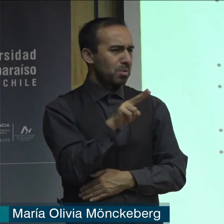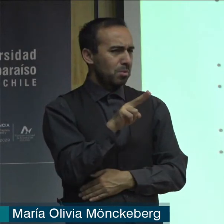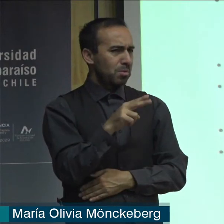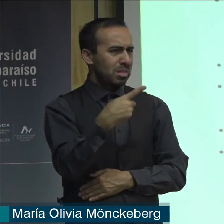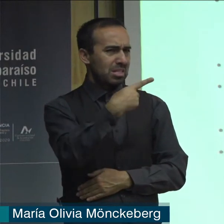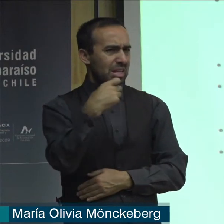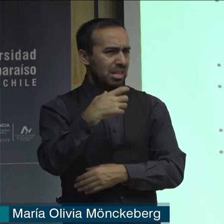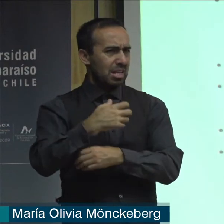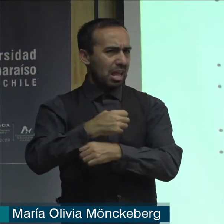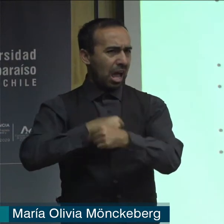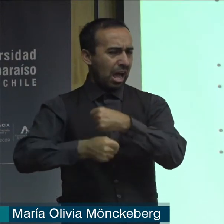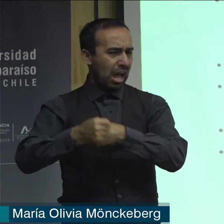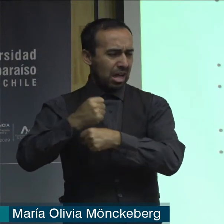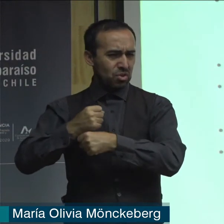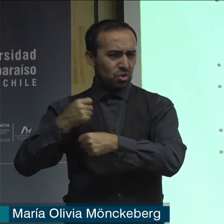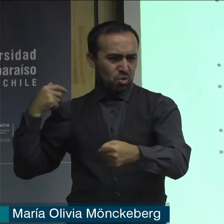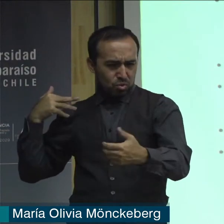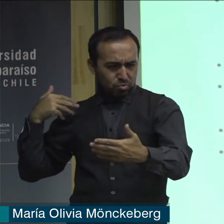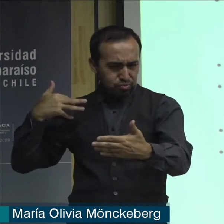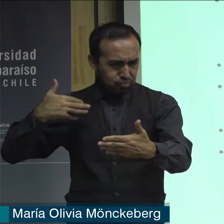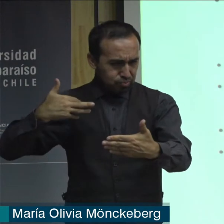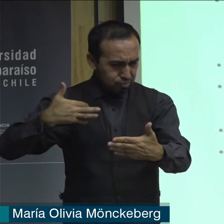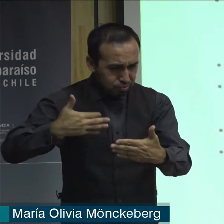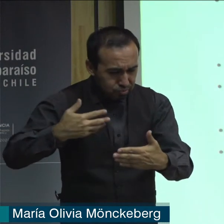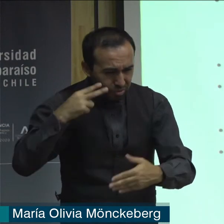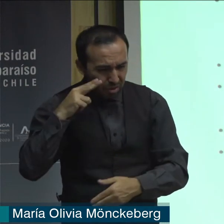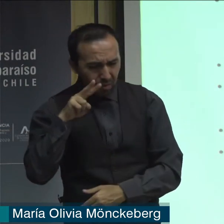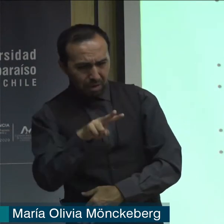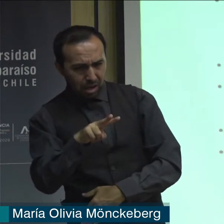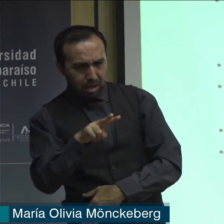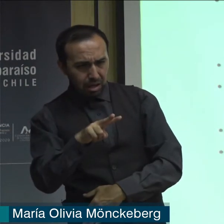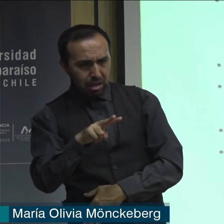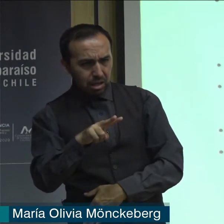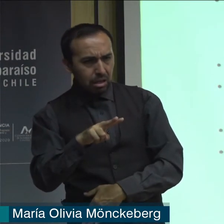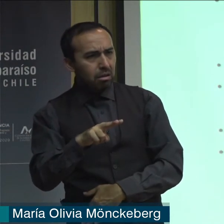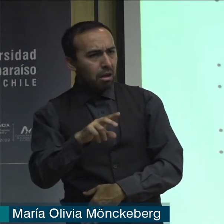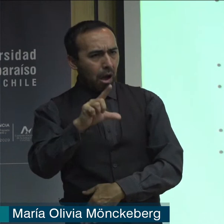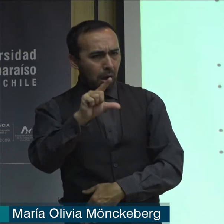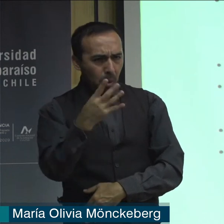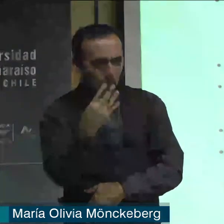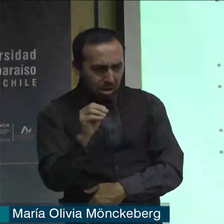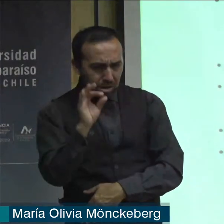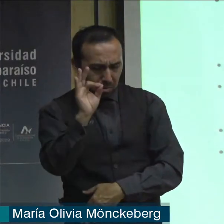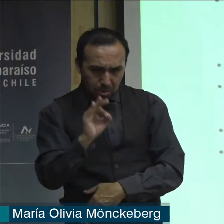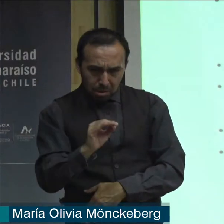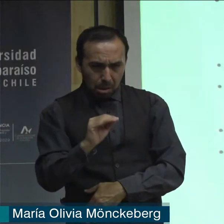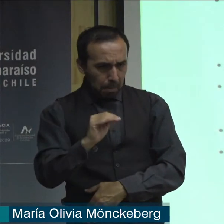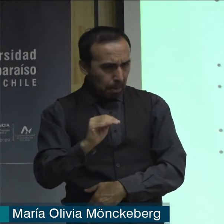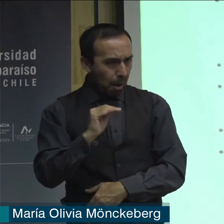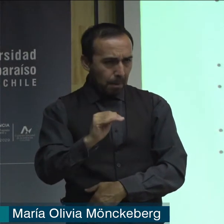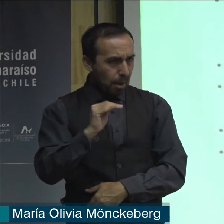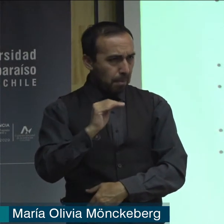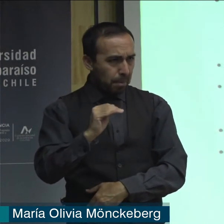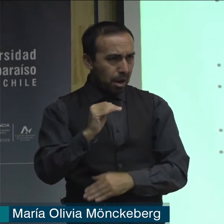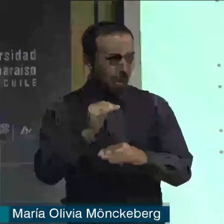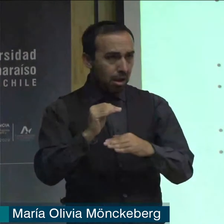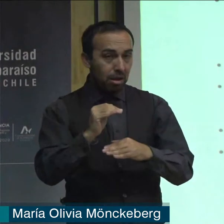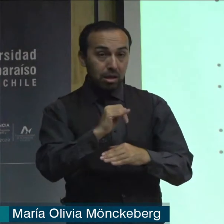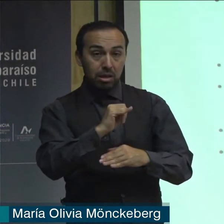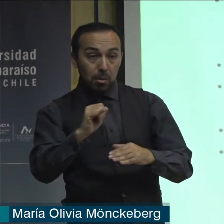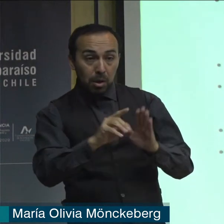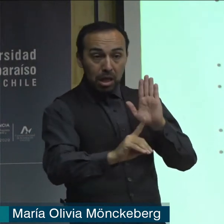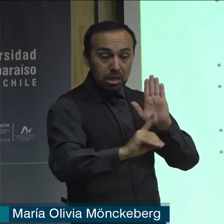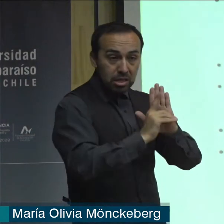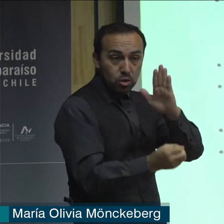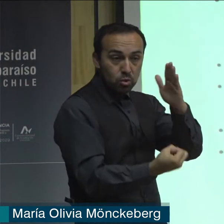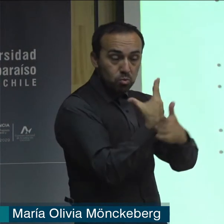pasaron Cien años y recién estaban en esa proporción el decreto amunategui que fue el que permitió O sea que